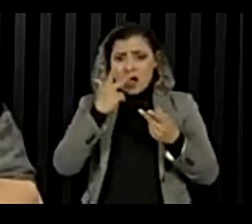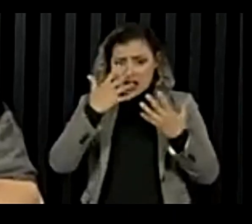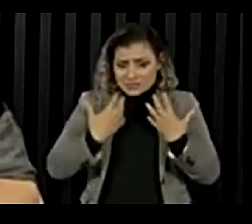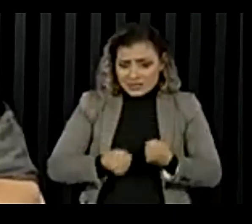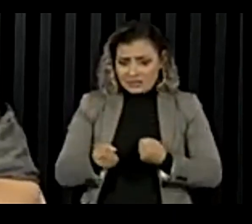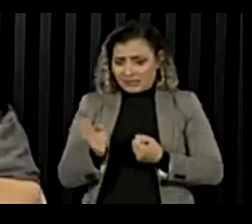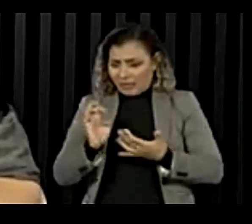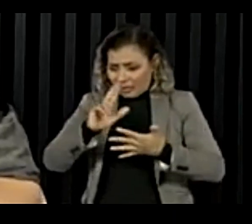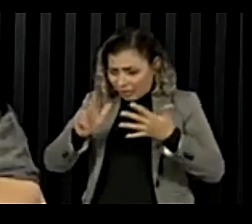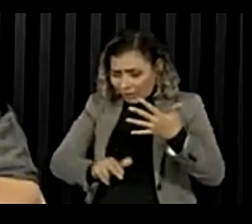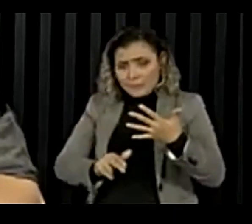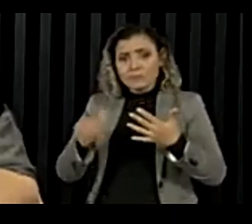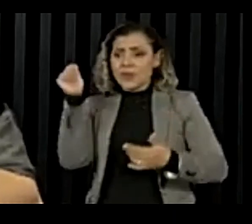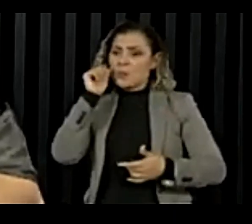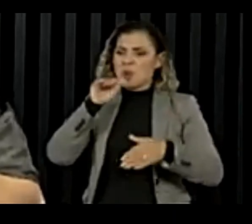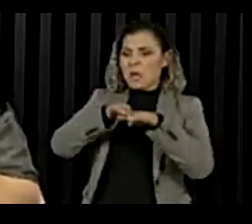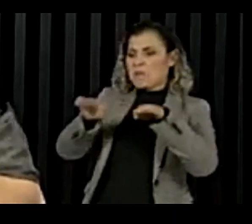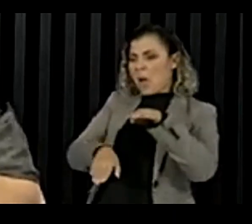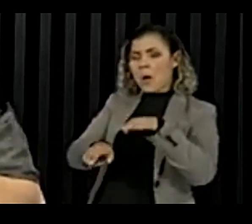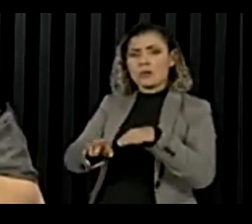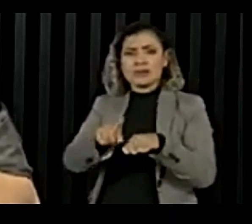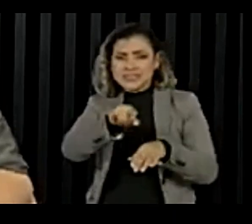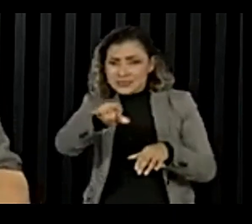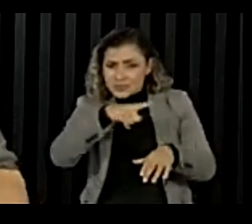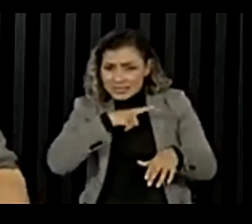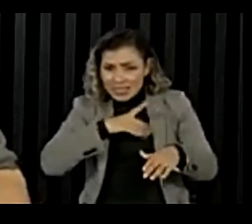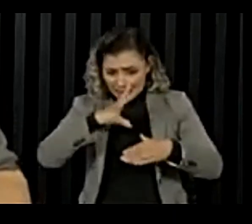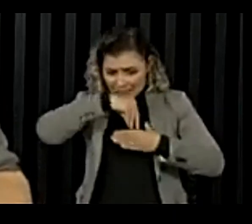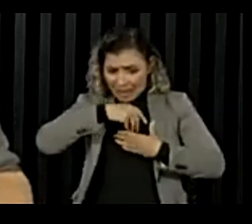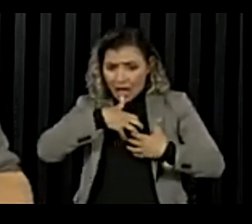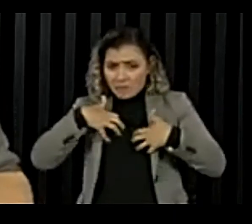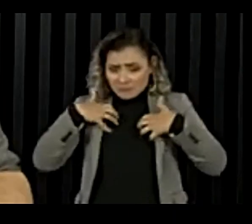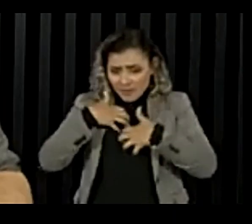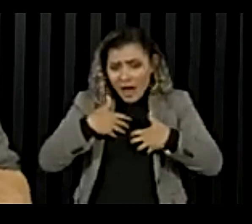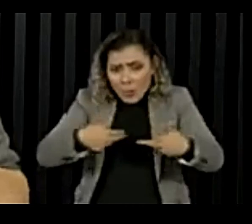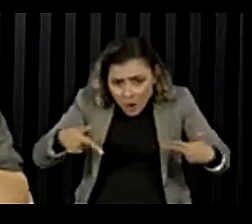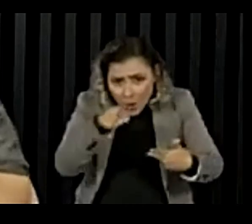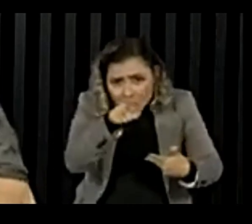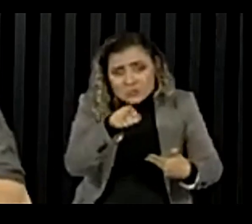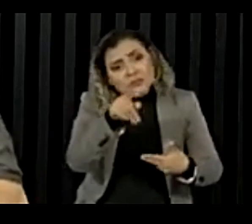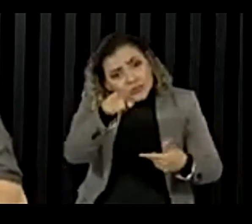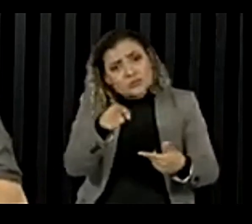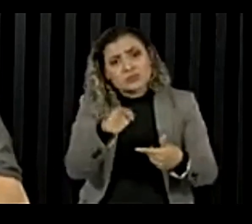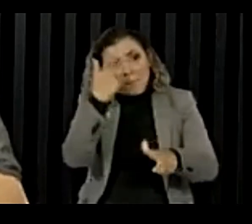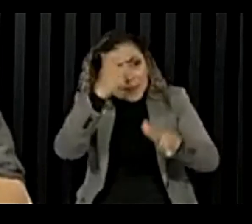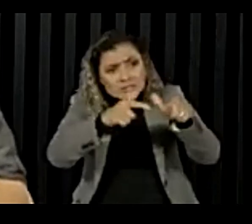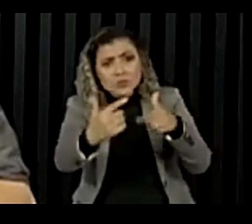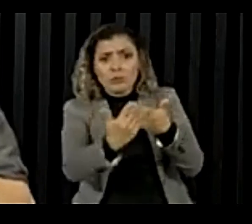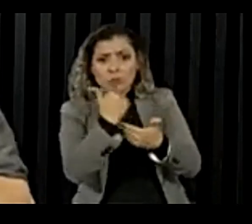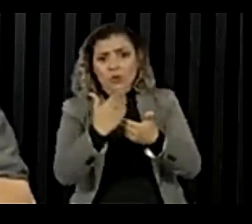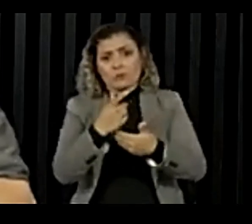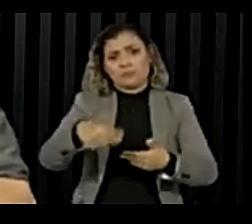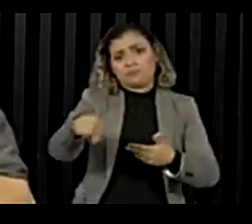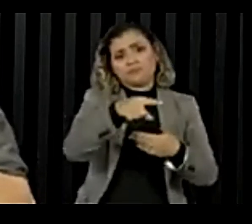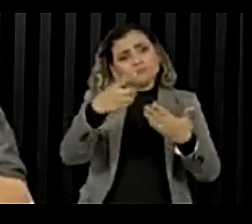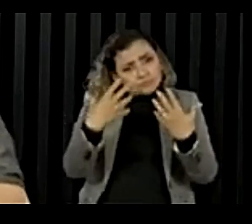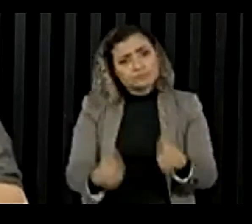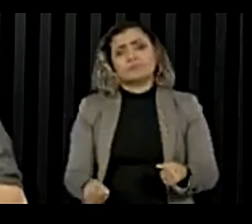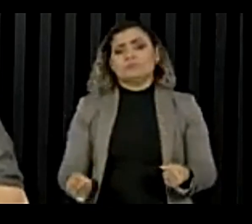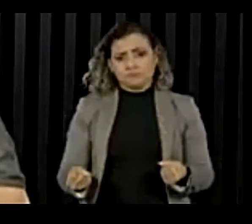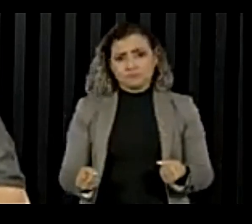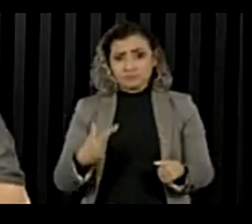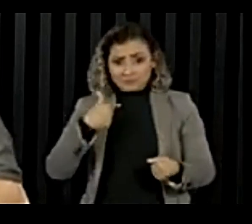um lugar onde ela tem que ficar, que você ouça essas pessoas. Porque eu só comecei realmente a questionar, não